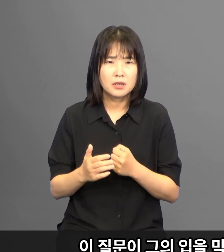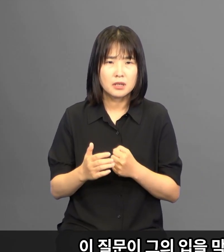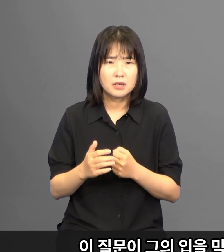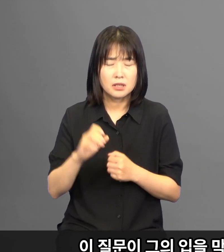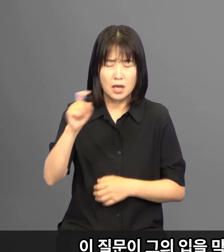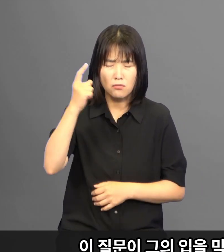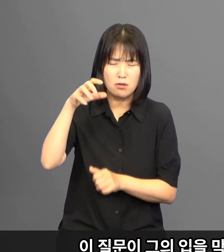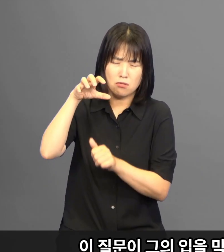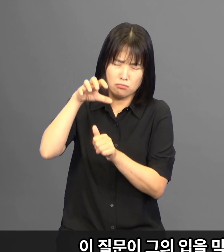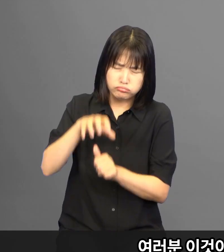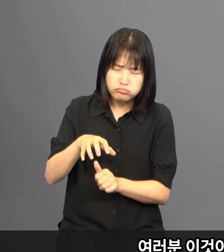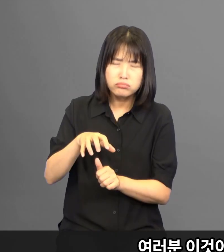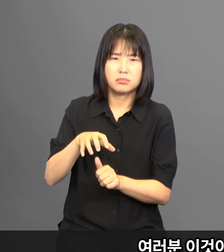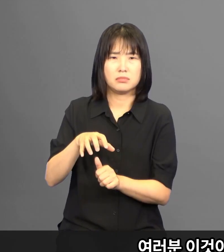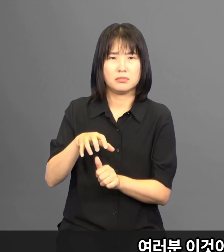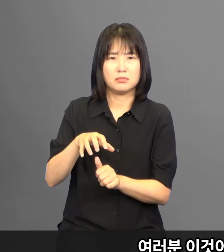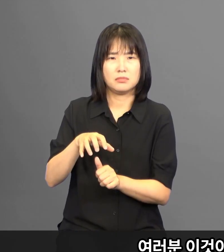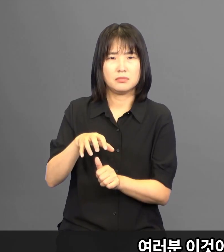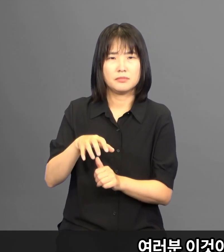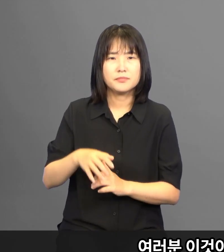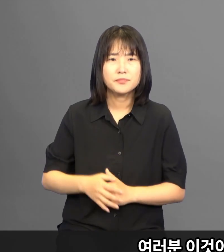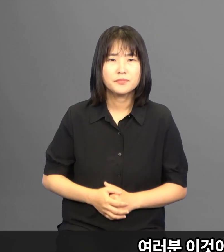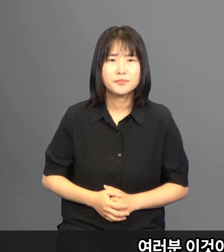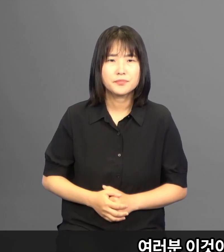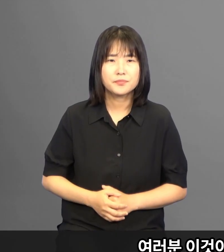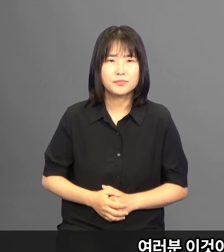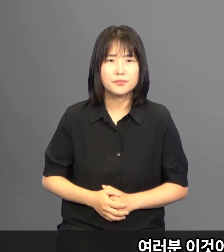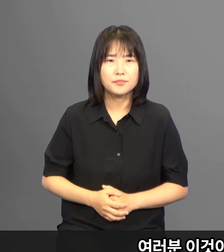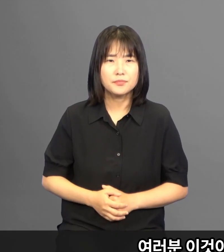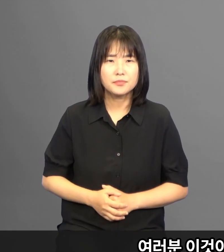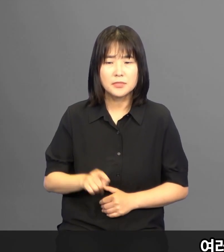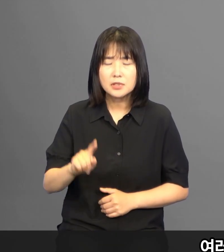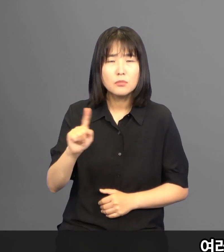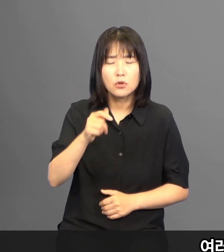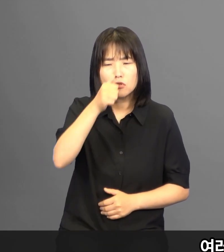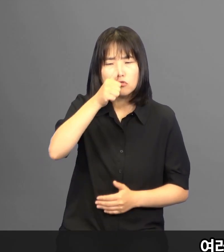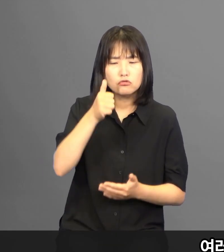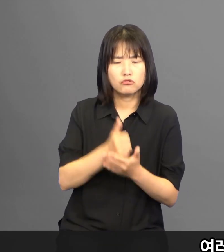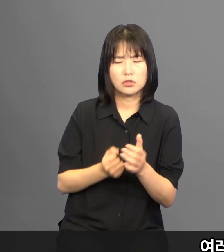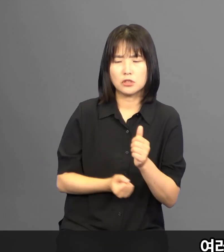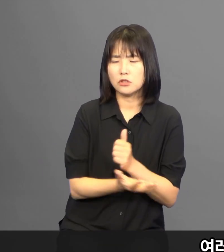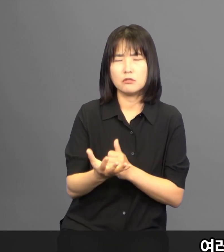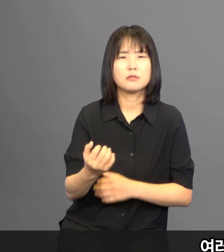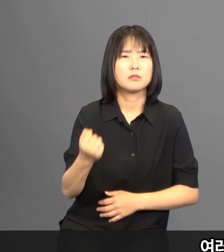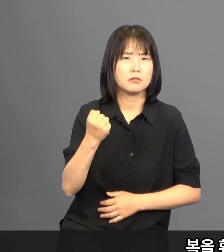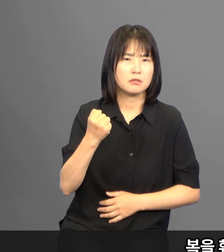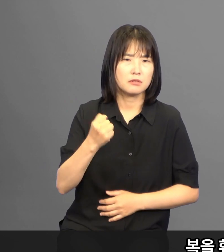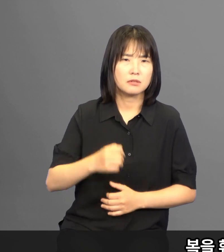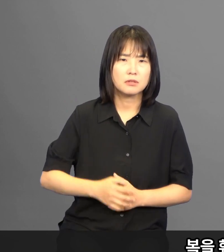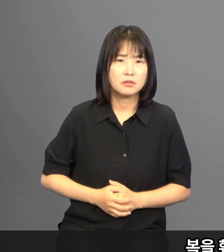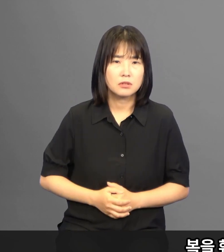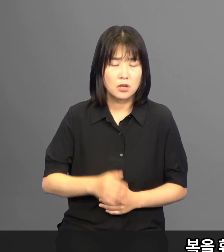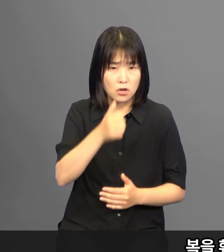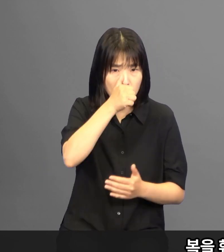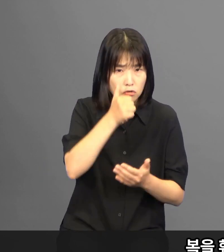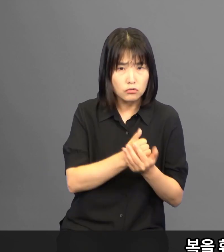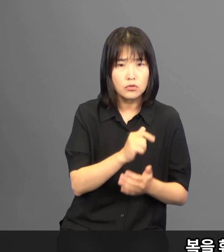버린 것입니다. 여러분, 이것이 죄의 영향력이에요. 여러분, 죄는요,